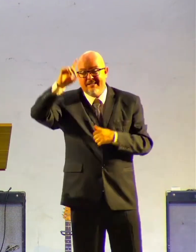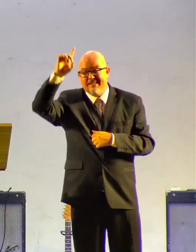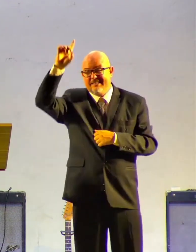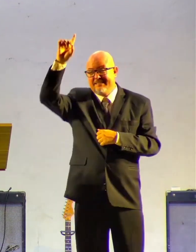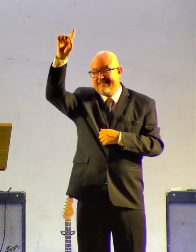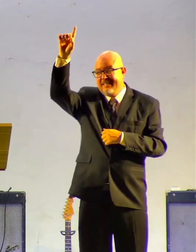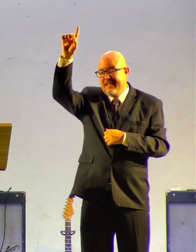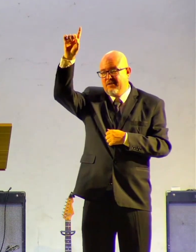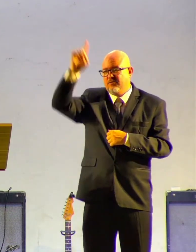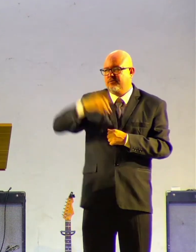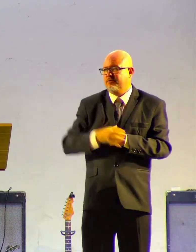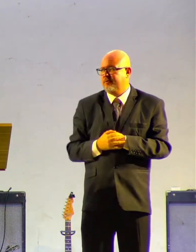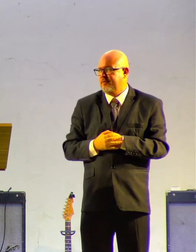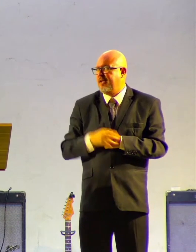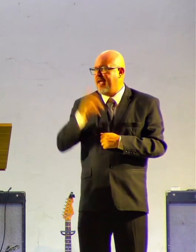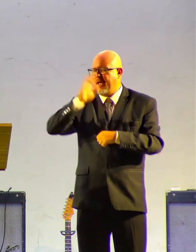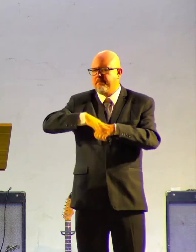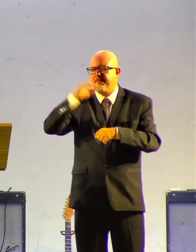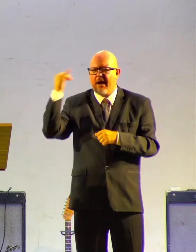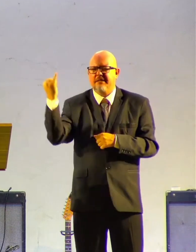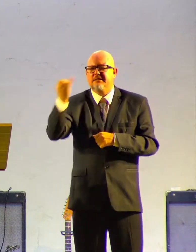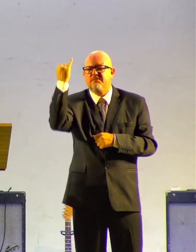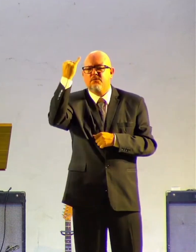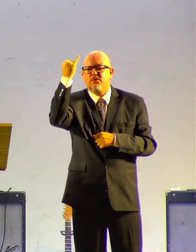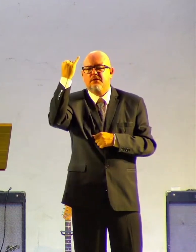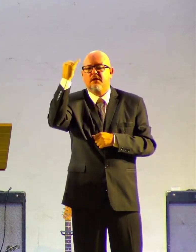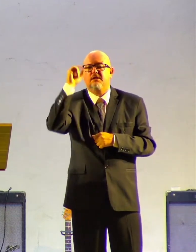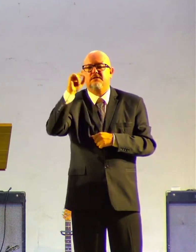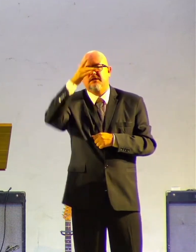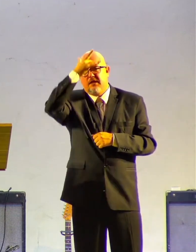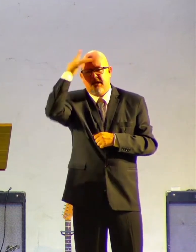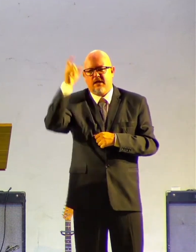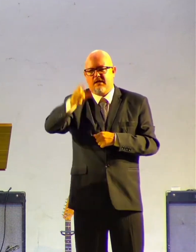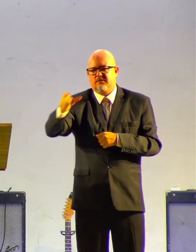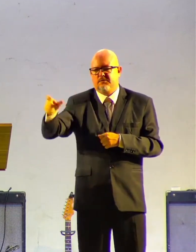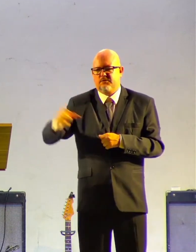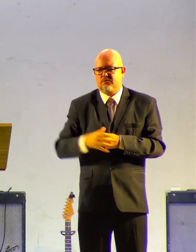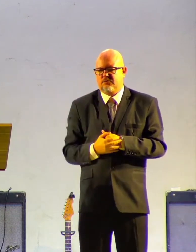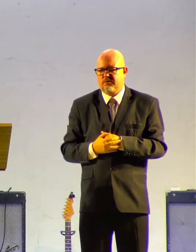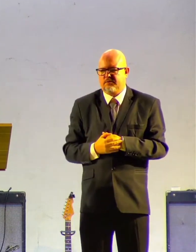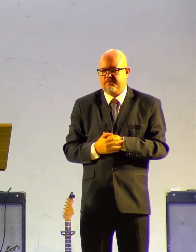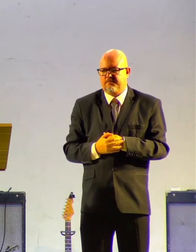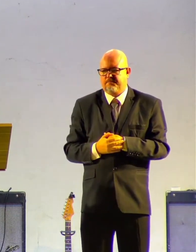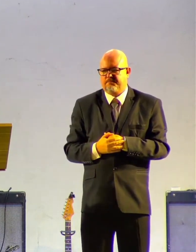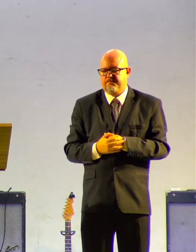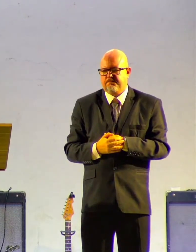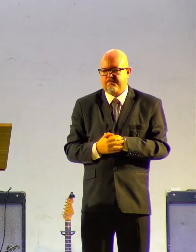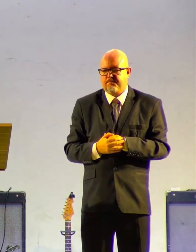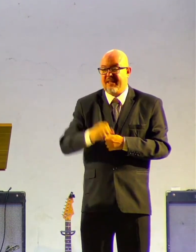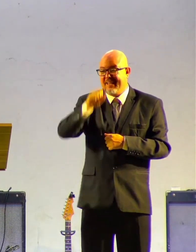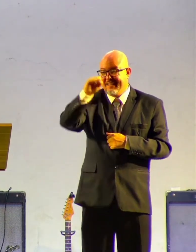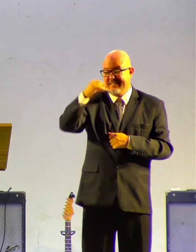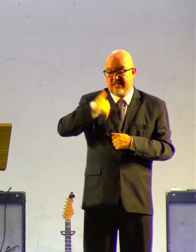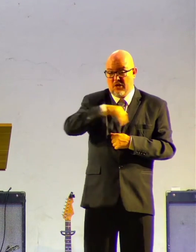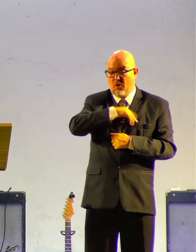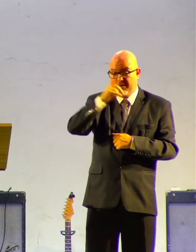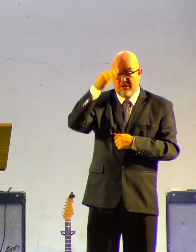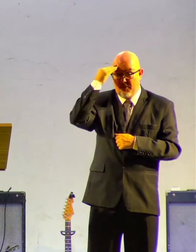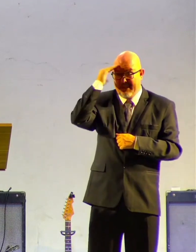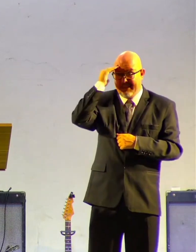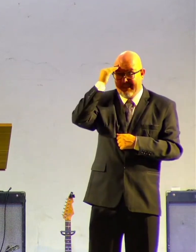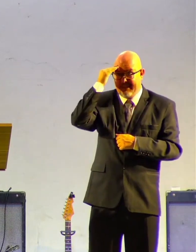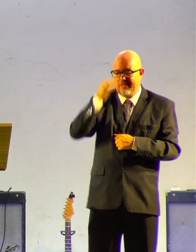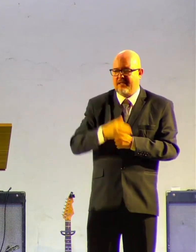Deus é mais importante do que as pessoas. Se nós não entendermos